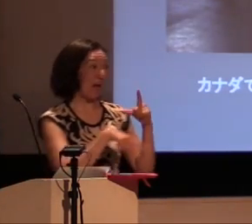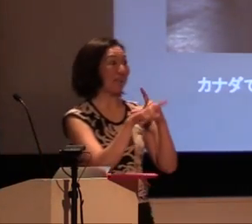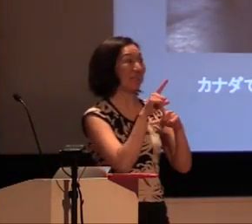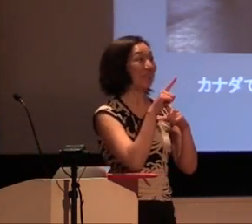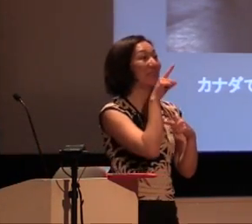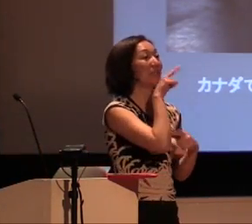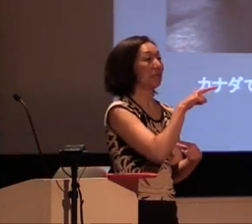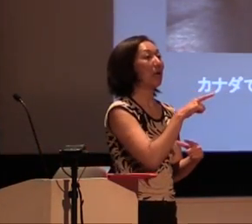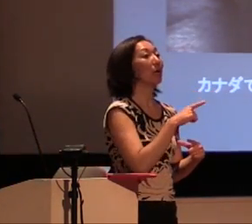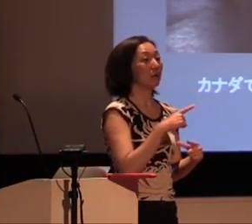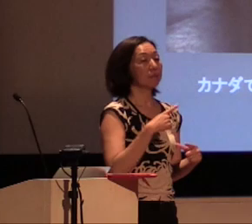さらに